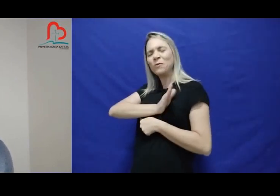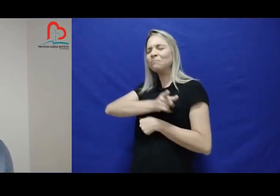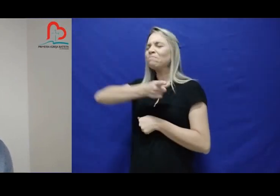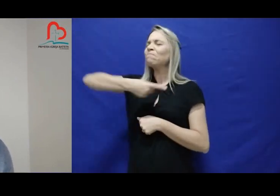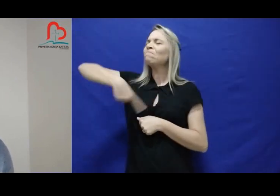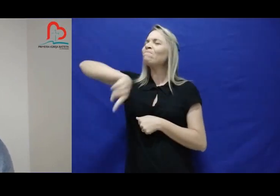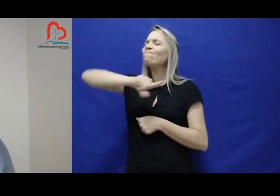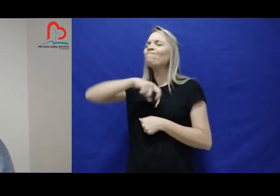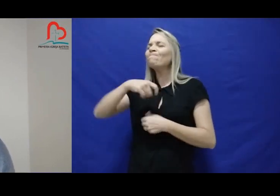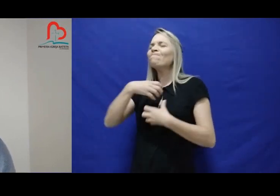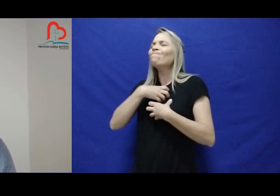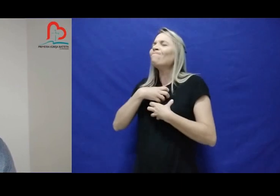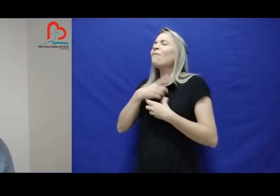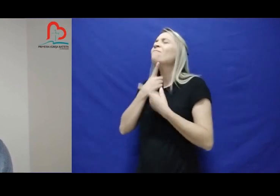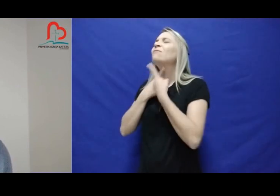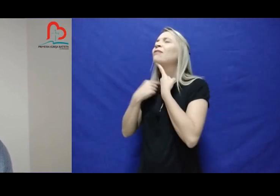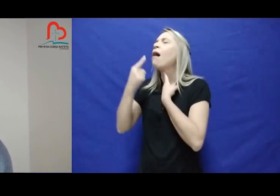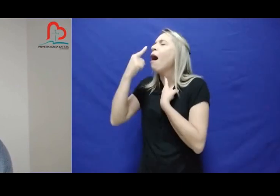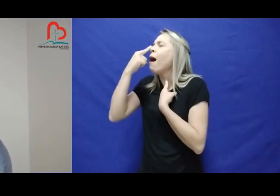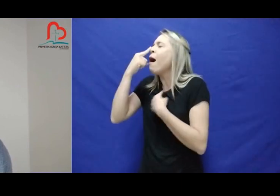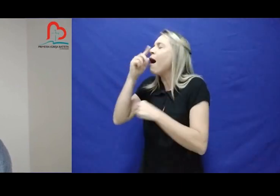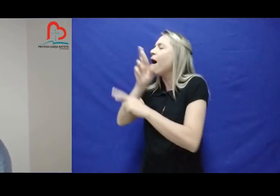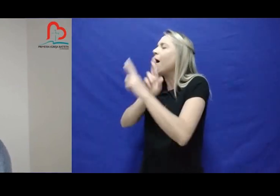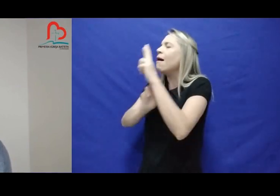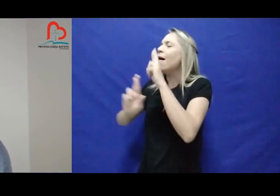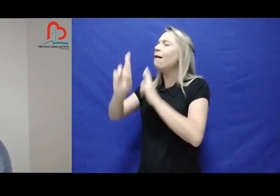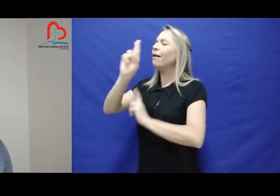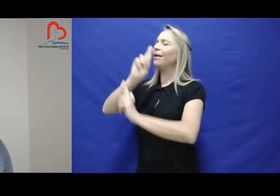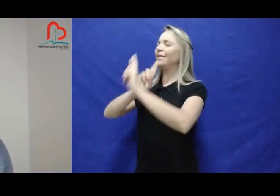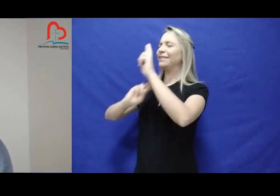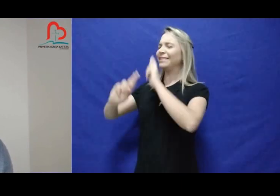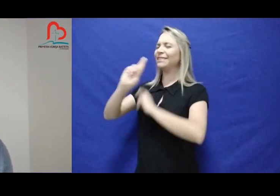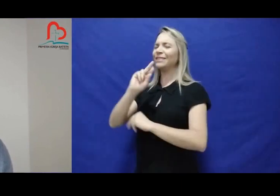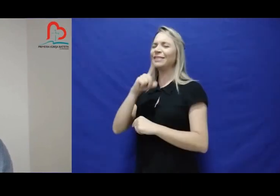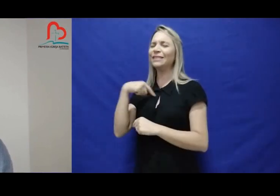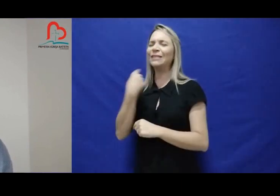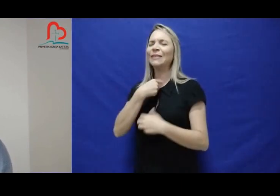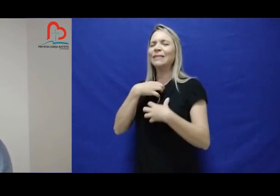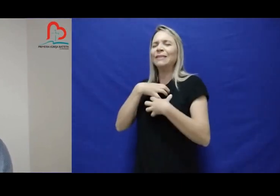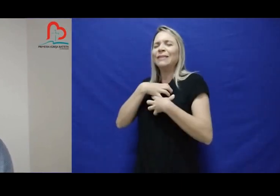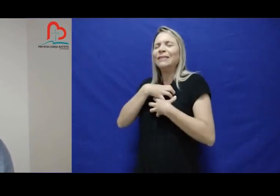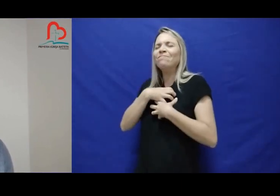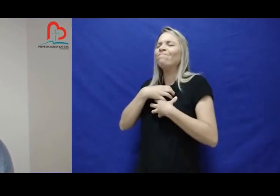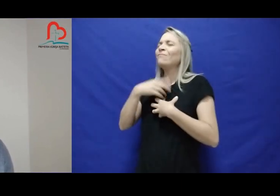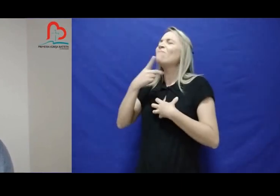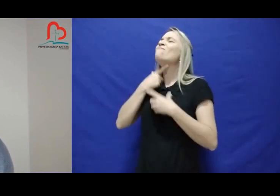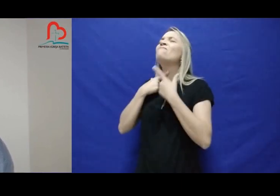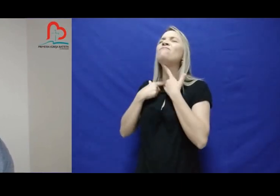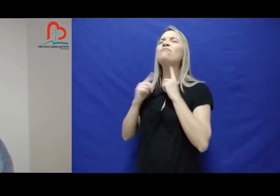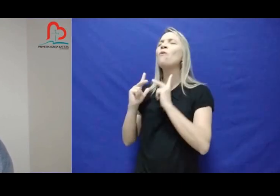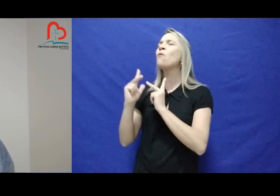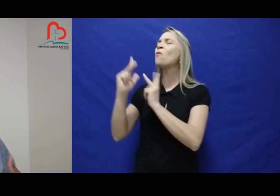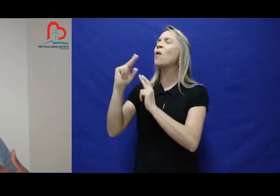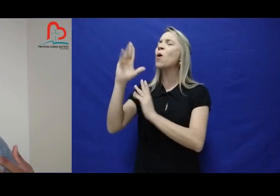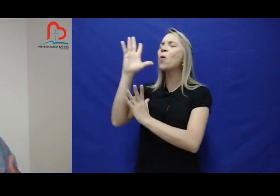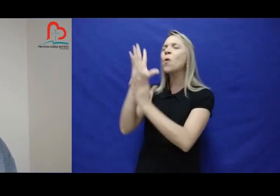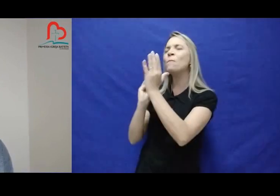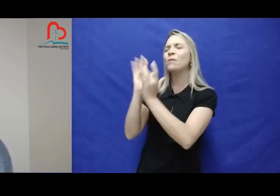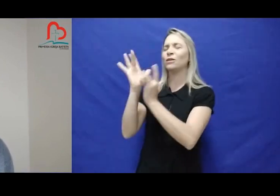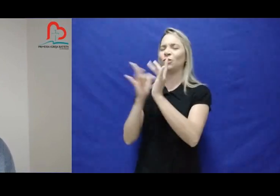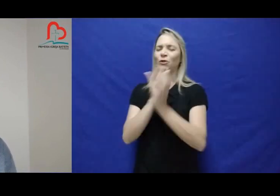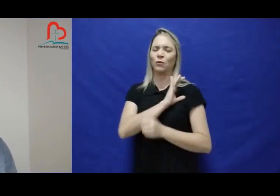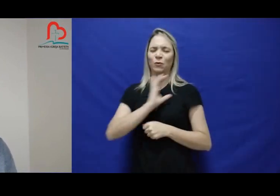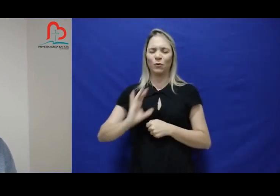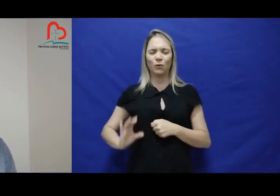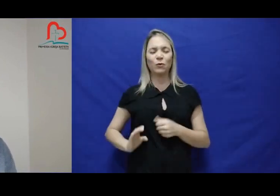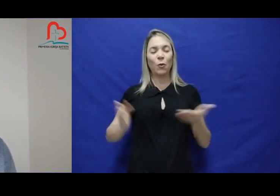possa transformar o nosso coração, possa, Pai, nos levar a uma intimidade contigo, para que possamos ser conformados